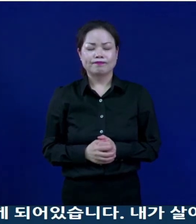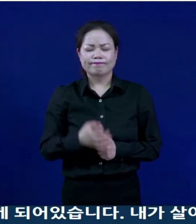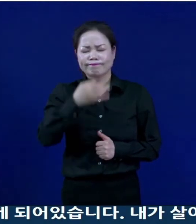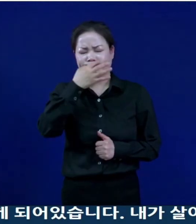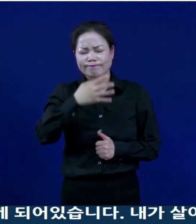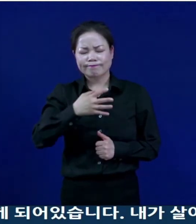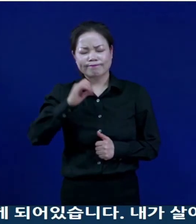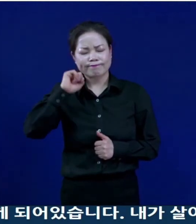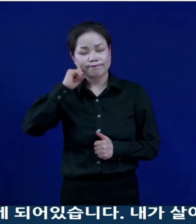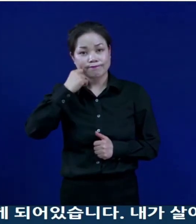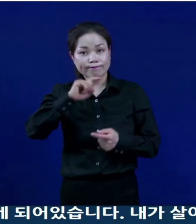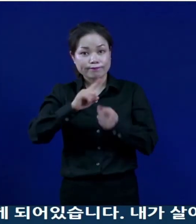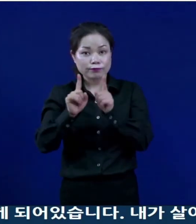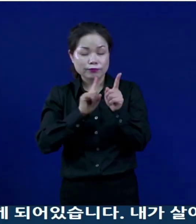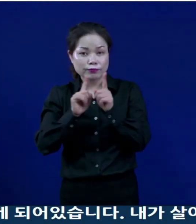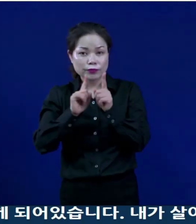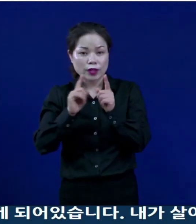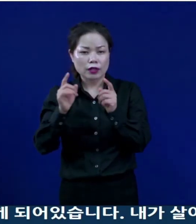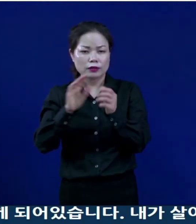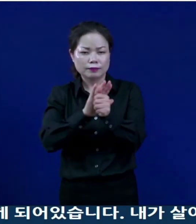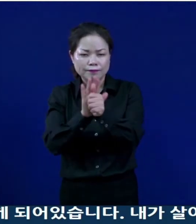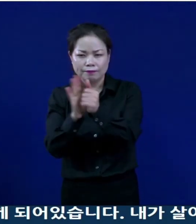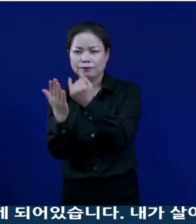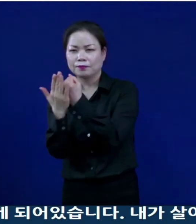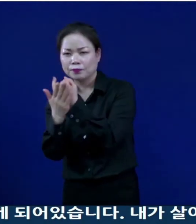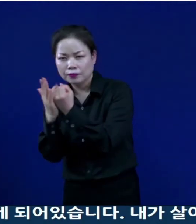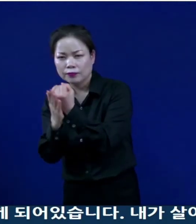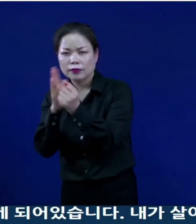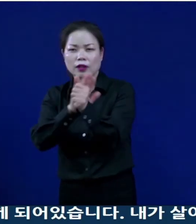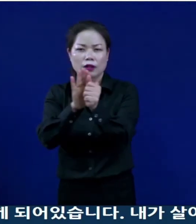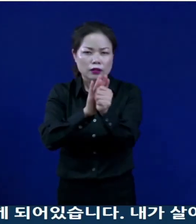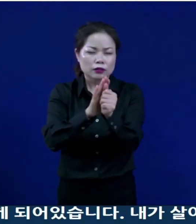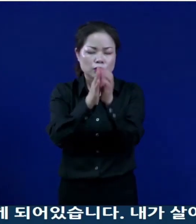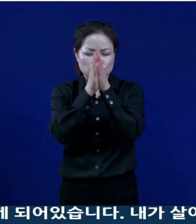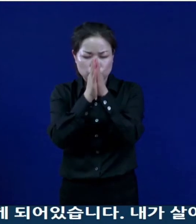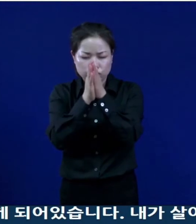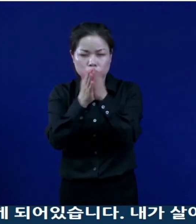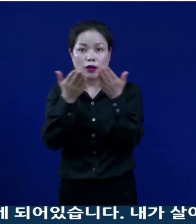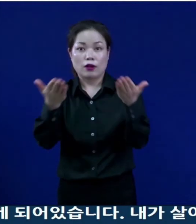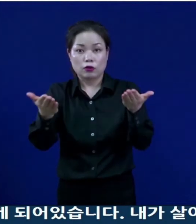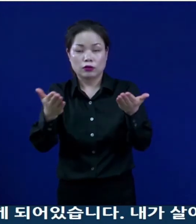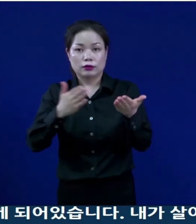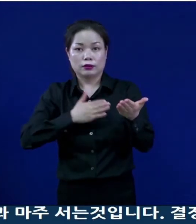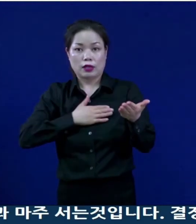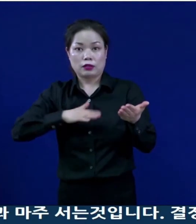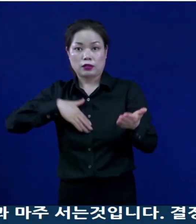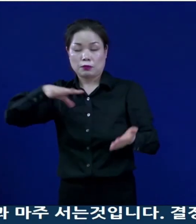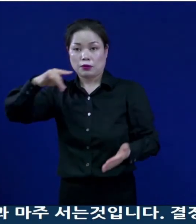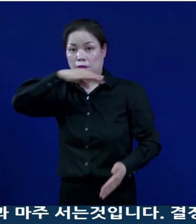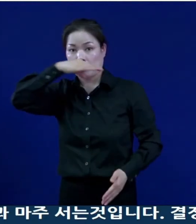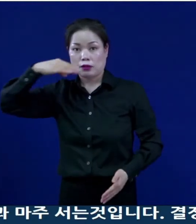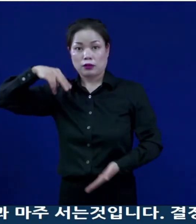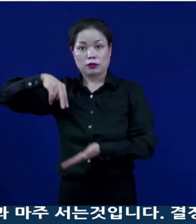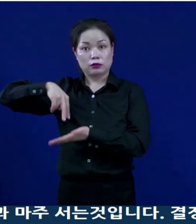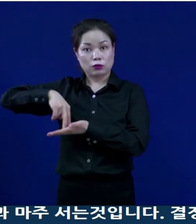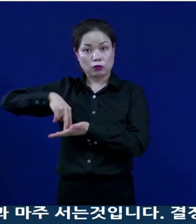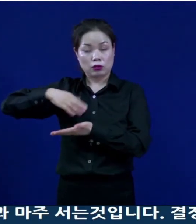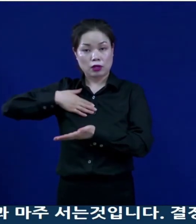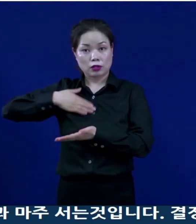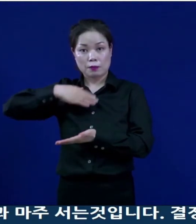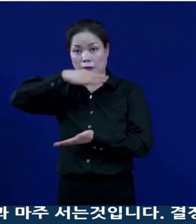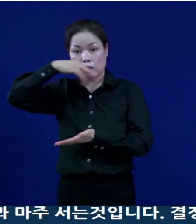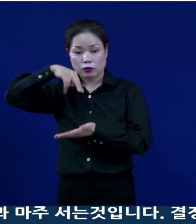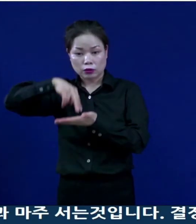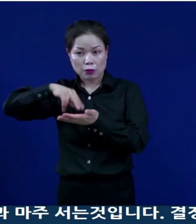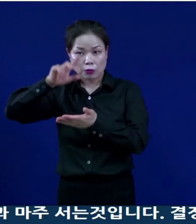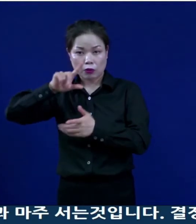힘들고 어려울 때마다 서로에게 말씀으로 위로하고 서로 격려하고 서로 기도하고 그래서 나 자신이 먼저 바르게 서고 나 자신이 바르게